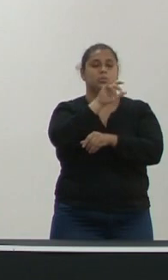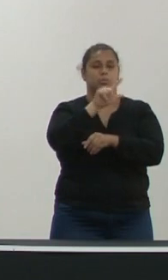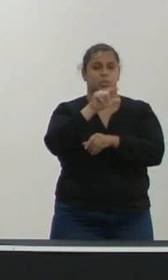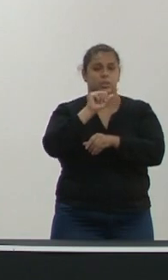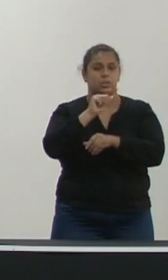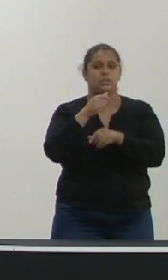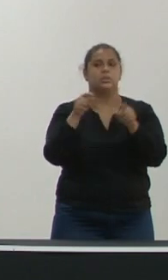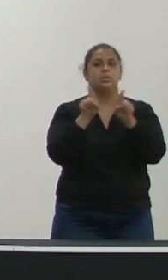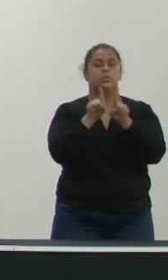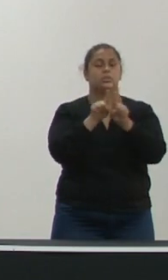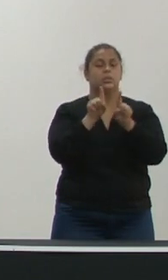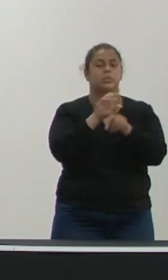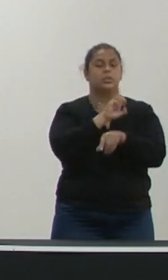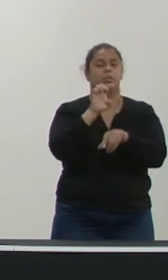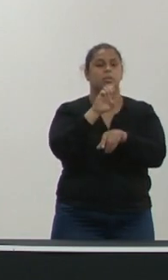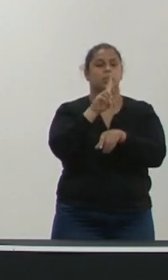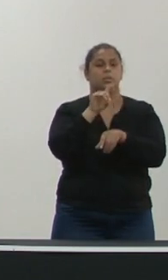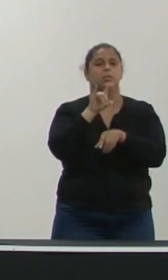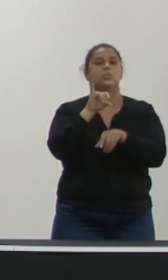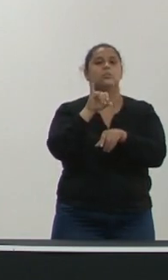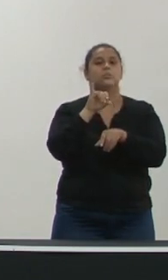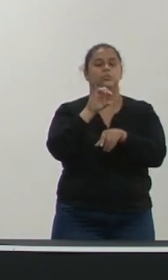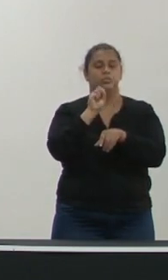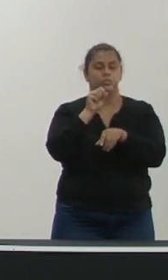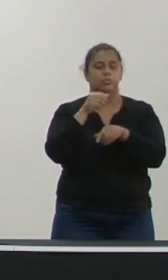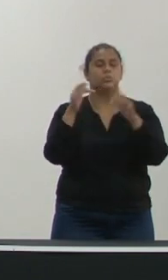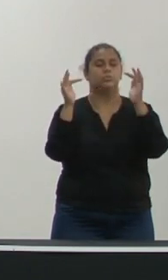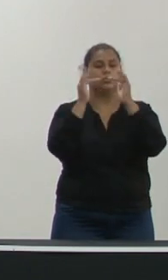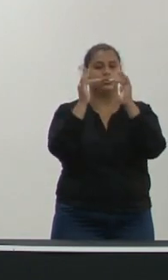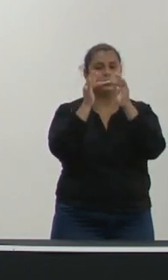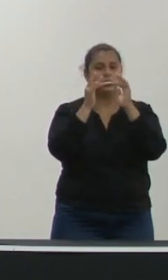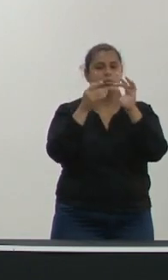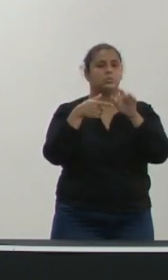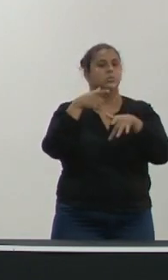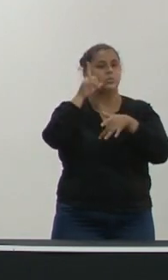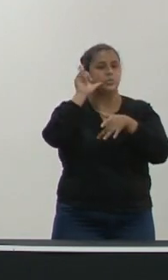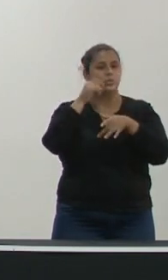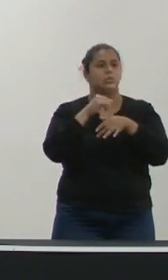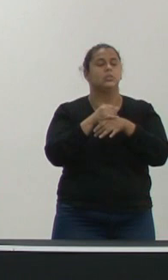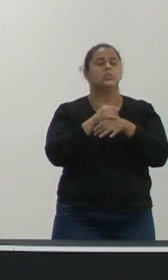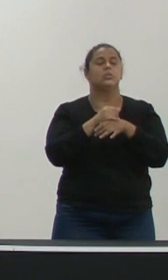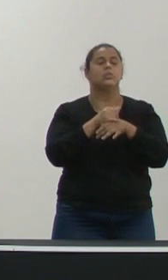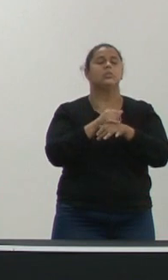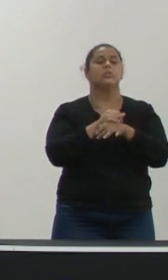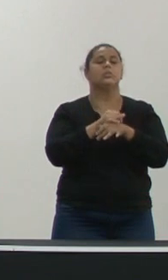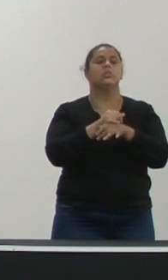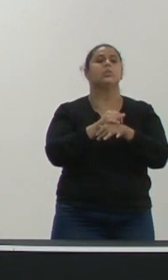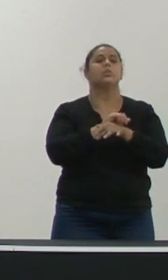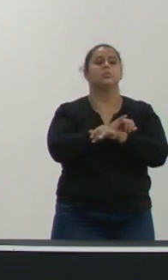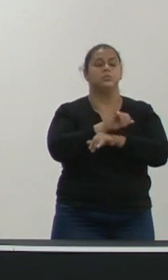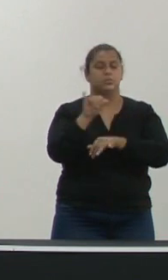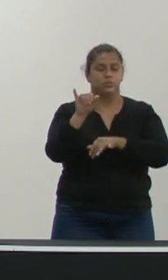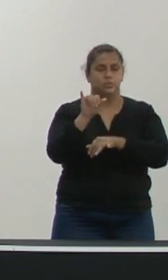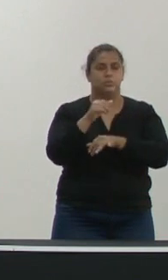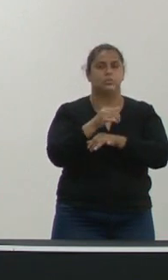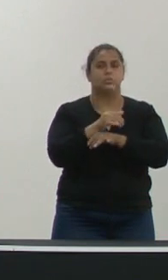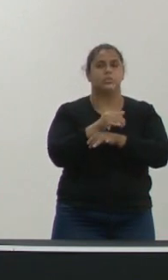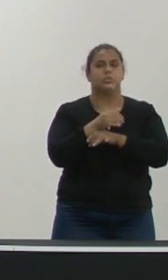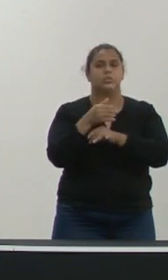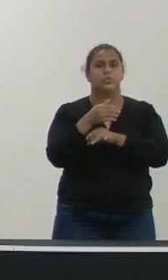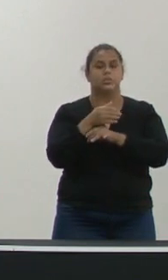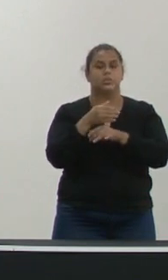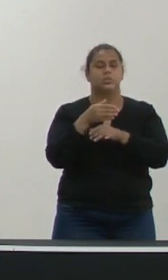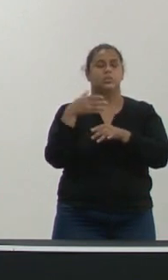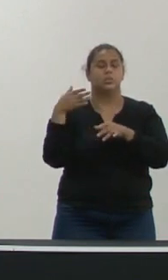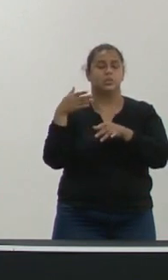Vicente, tiveram contato com ele ontem e ele falou que iam mandar um